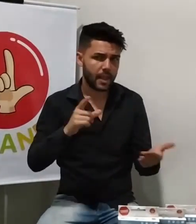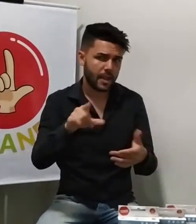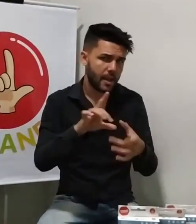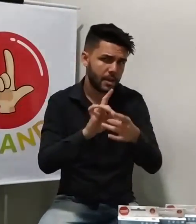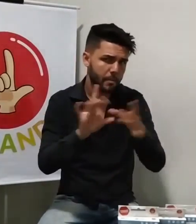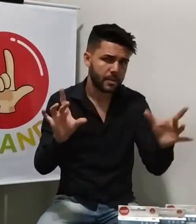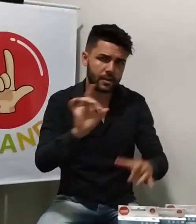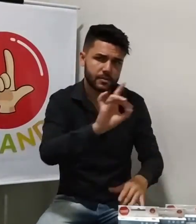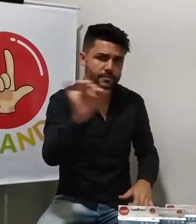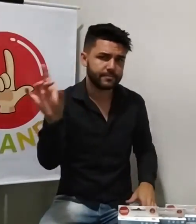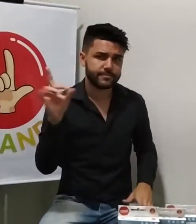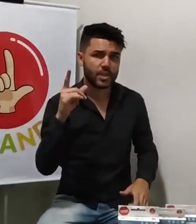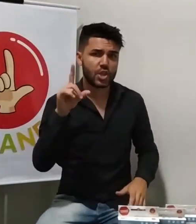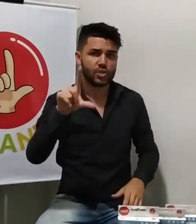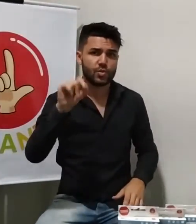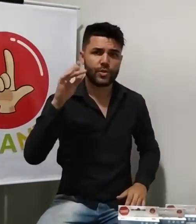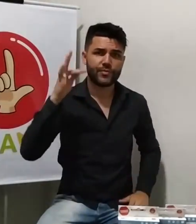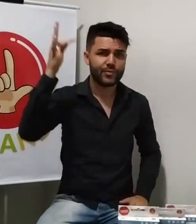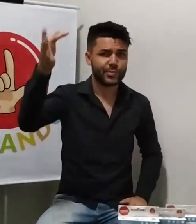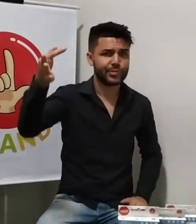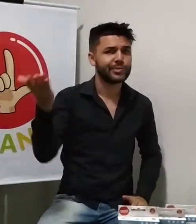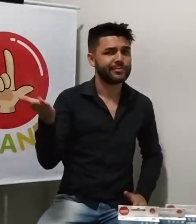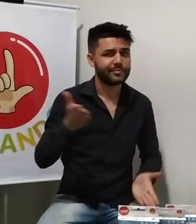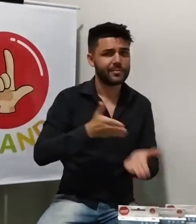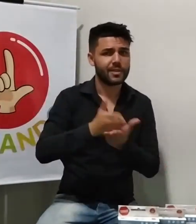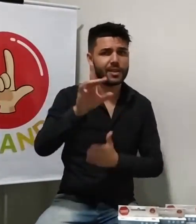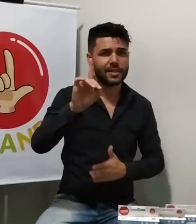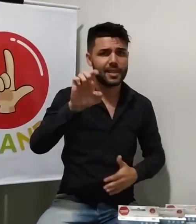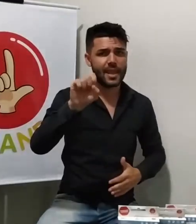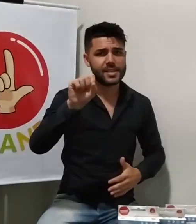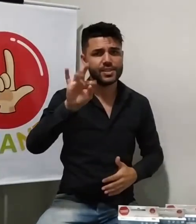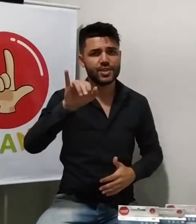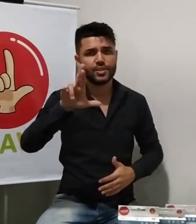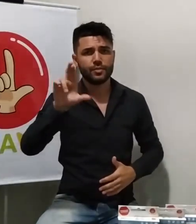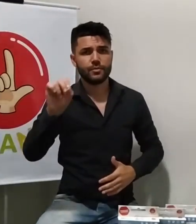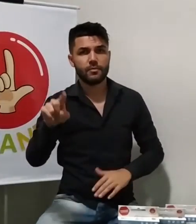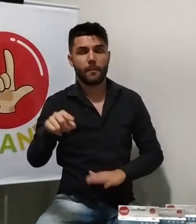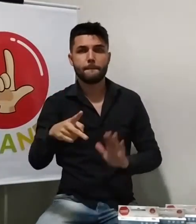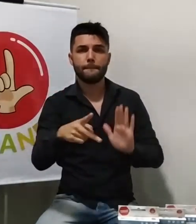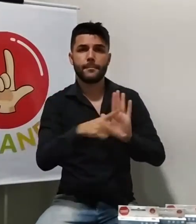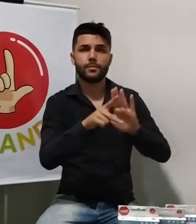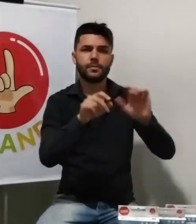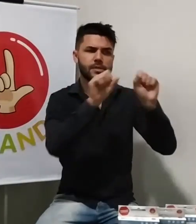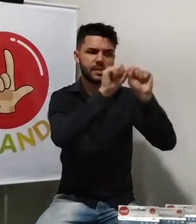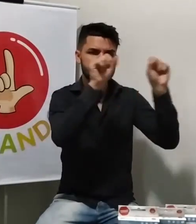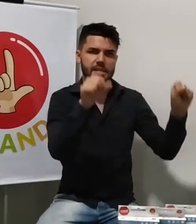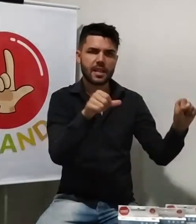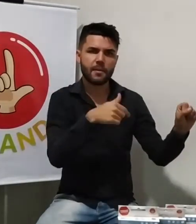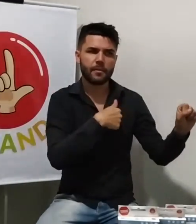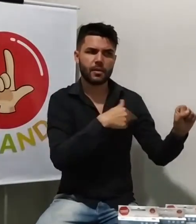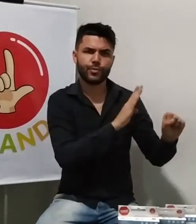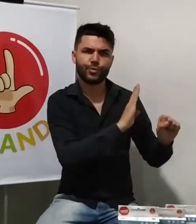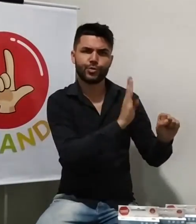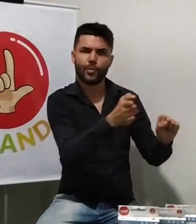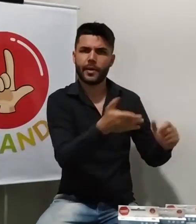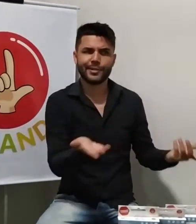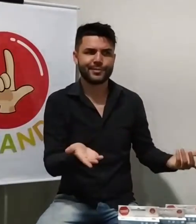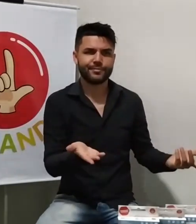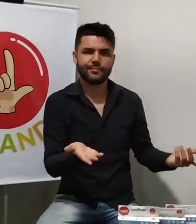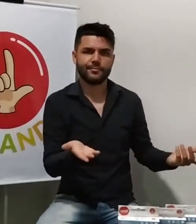teu futuro, escolher o seu destino. E às vezes o próprio sistema coloca a gente no piloto automático, né? O cara termina o ensino fundamental,